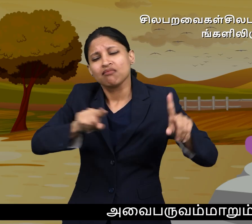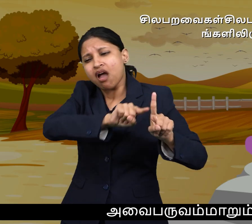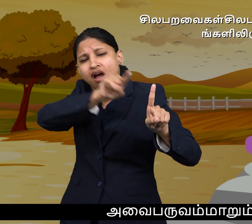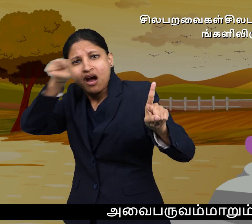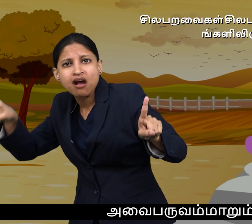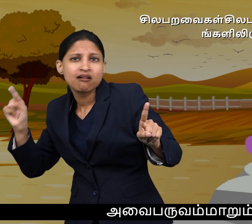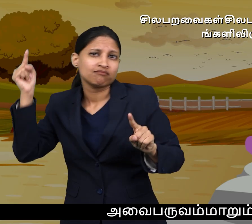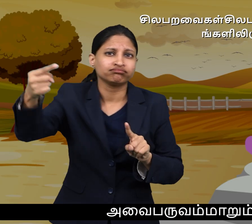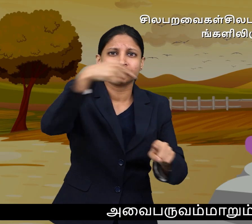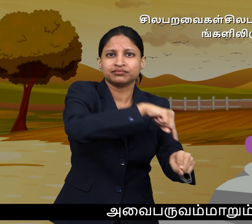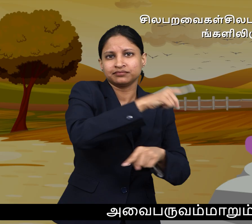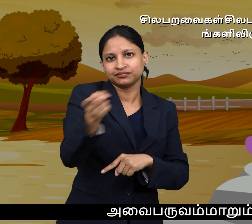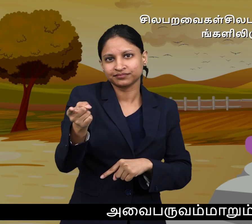திரும்பி செல்லும்.